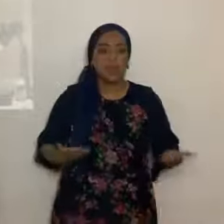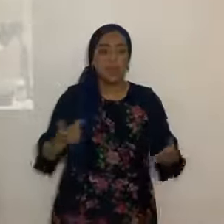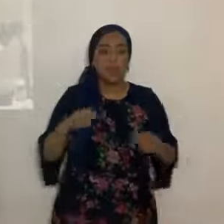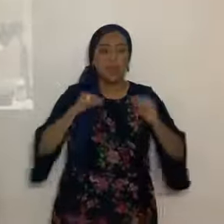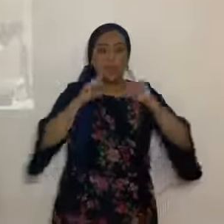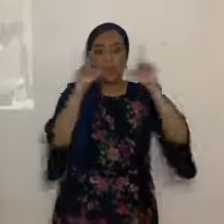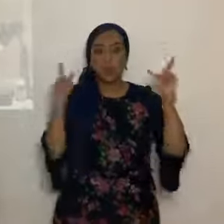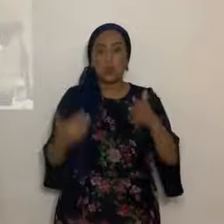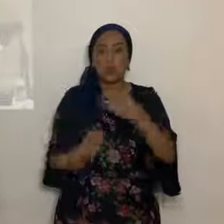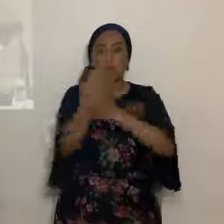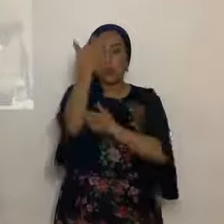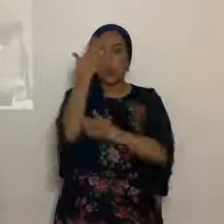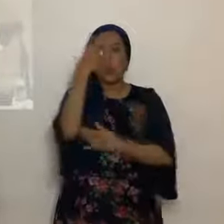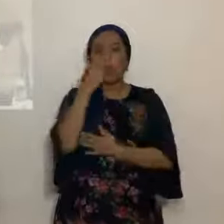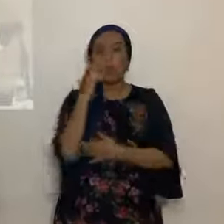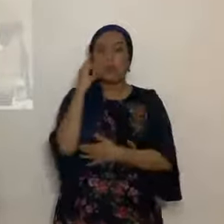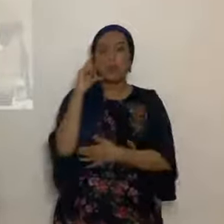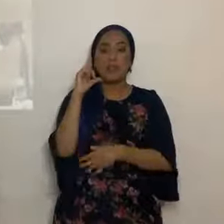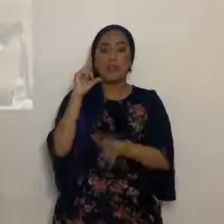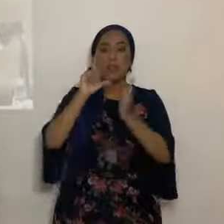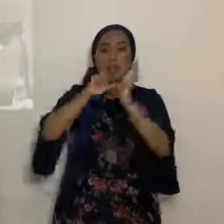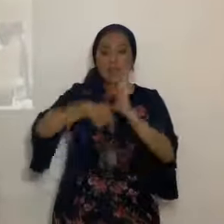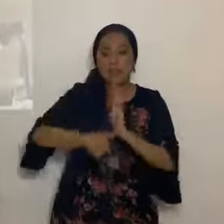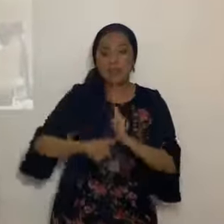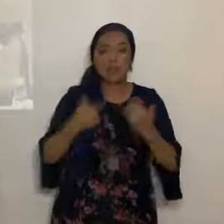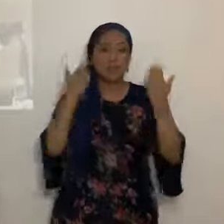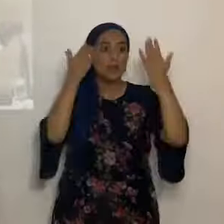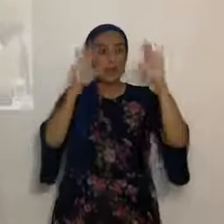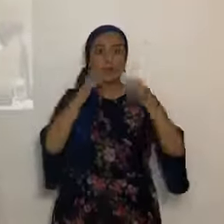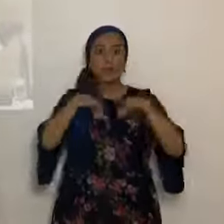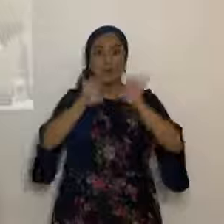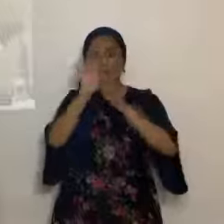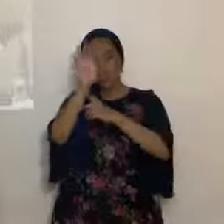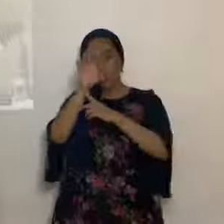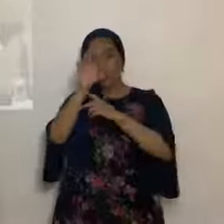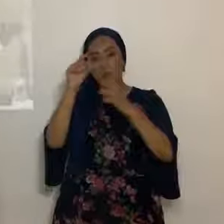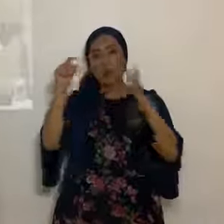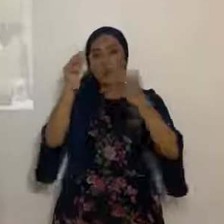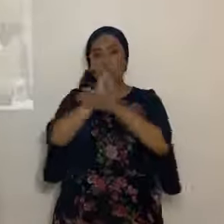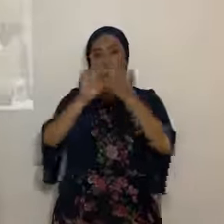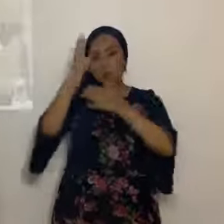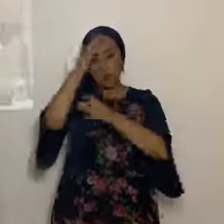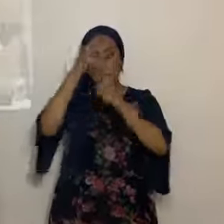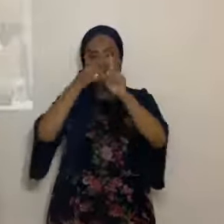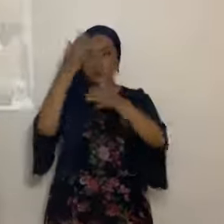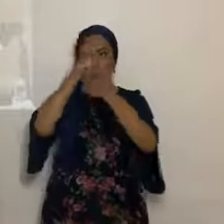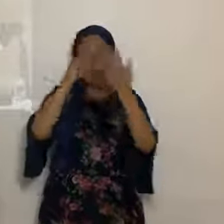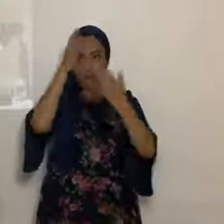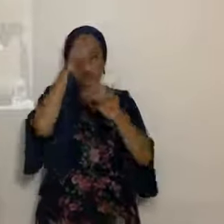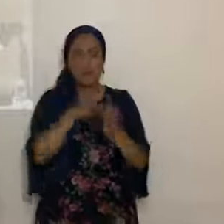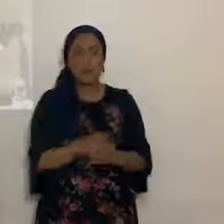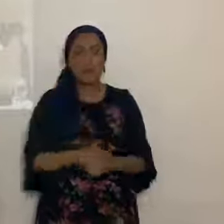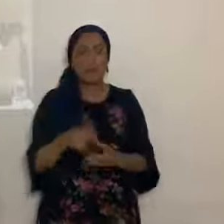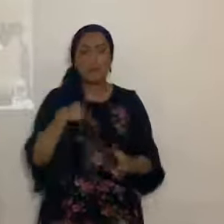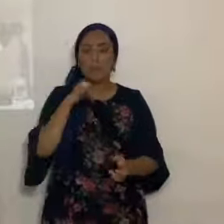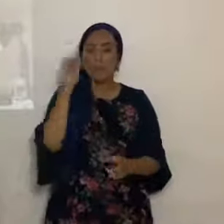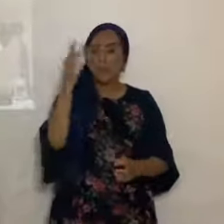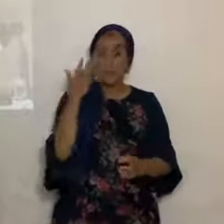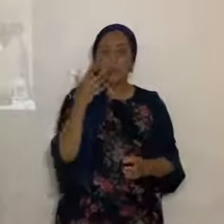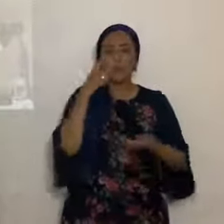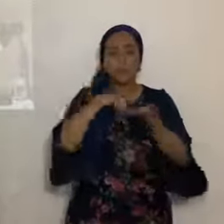levantamos temprano, nos acostamos tarde, la idea es estar transmitiendo la bendita palabra del Todopoderoso, no me estoy quejando. Pero veamos